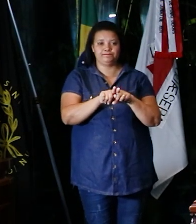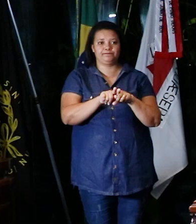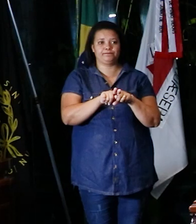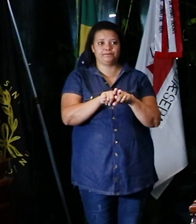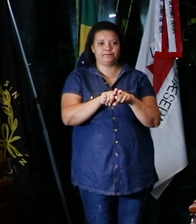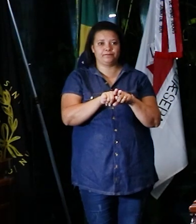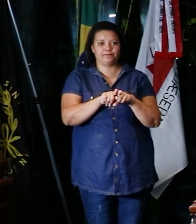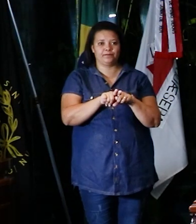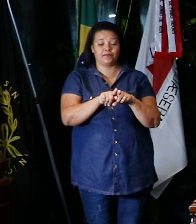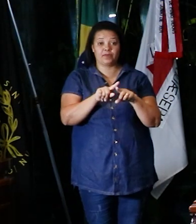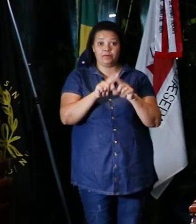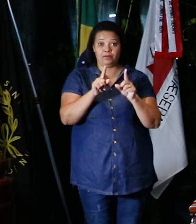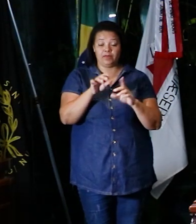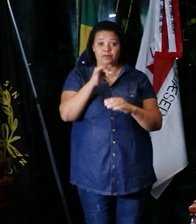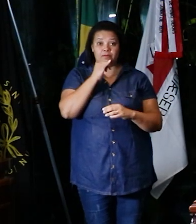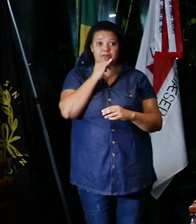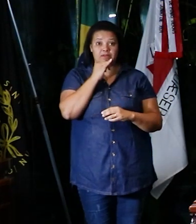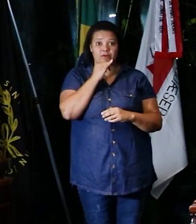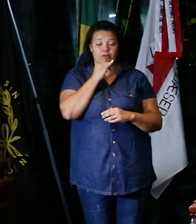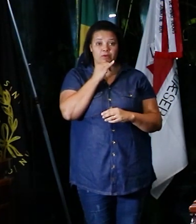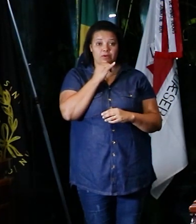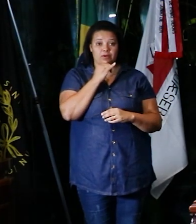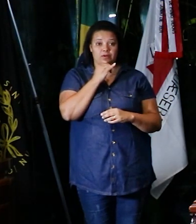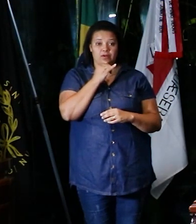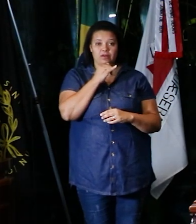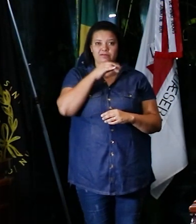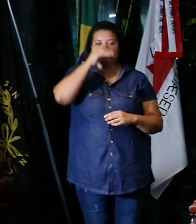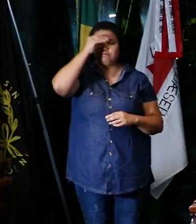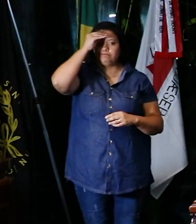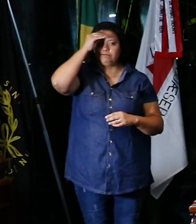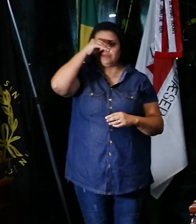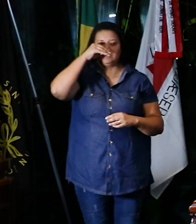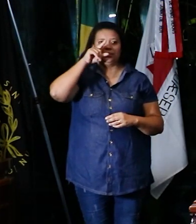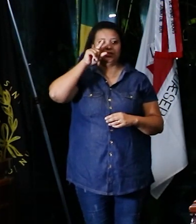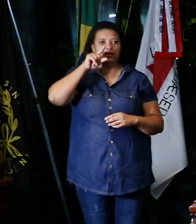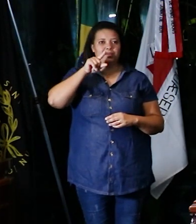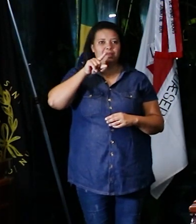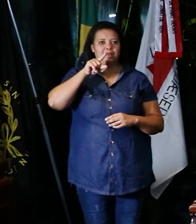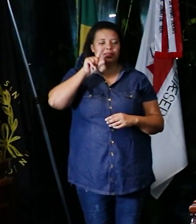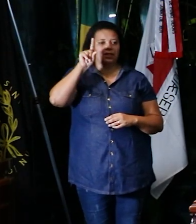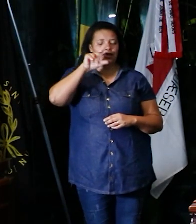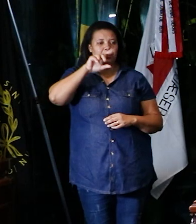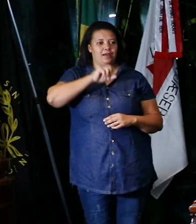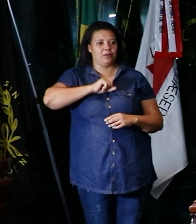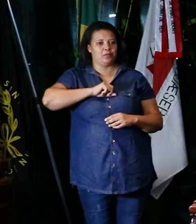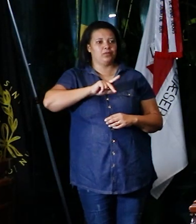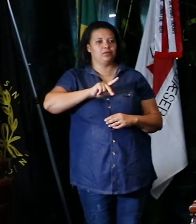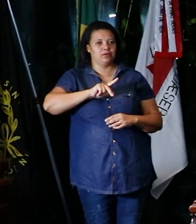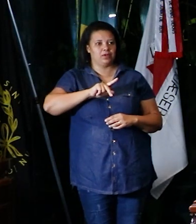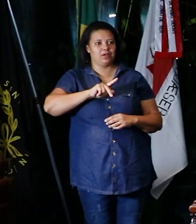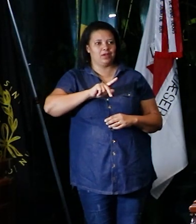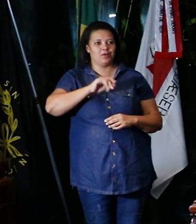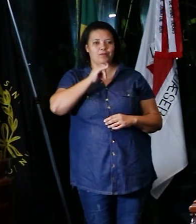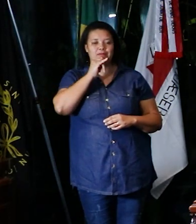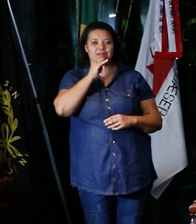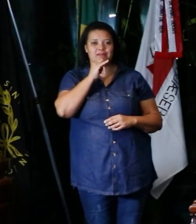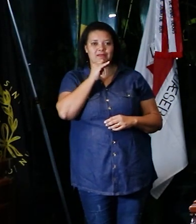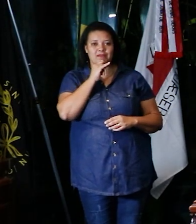esse medíocre dele é que levou para Portugal o soneto que